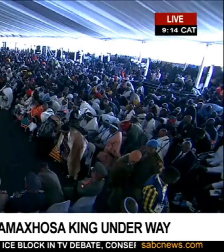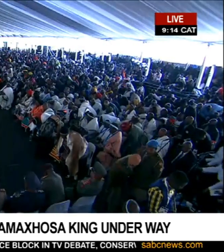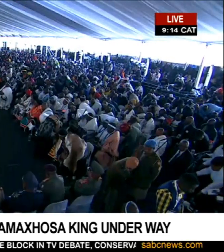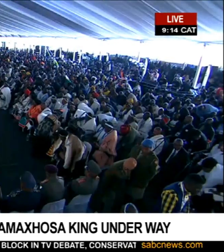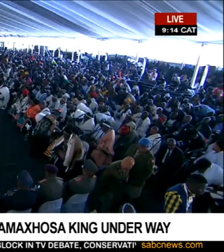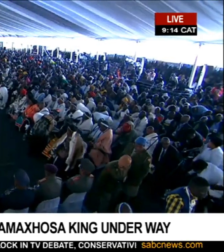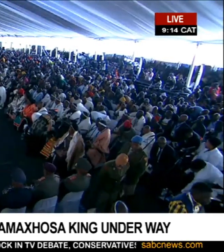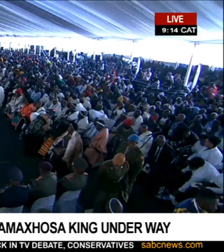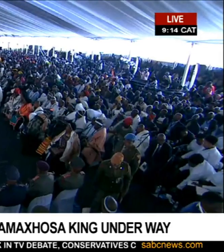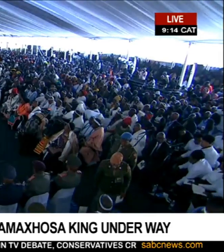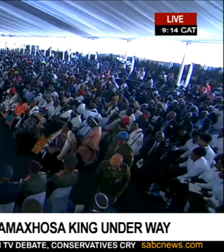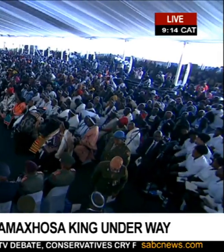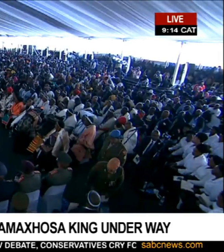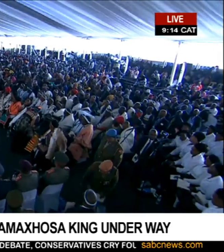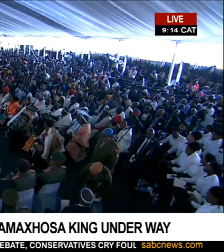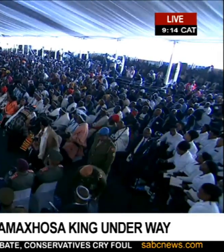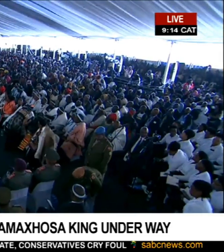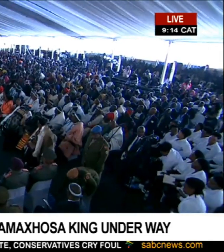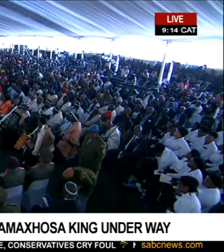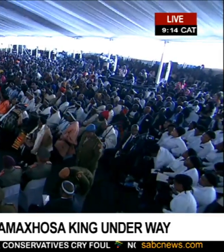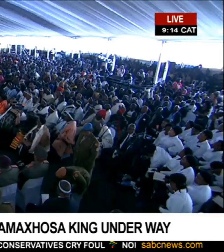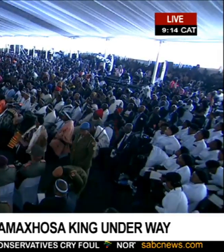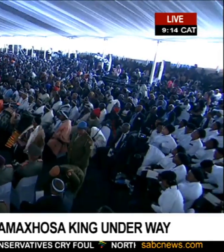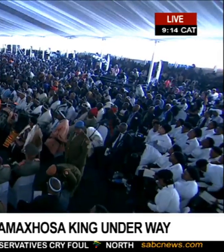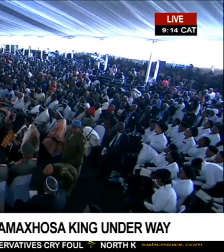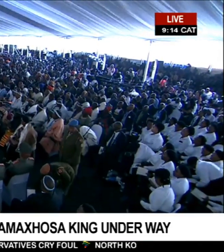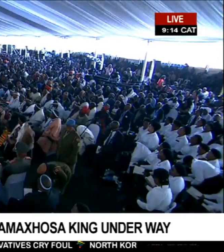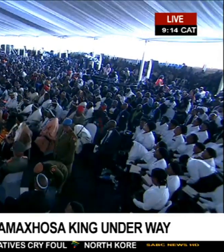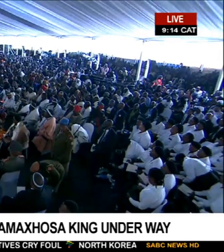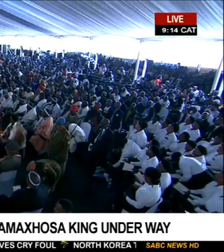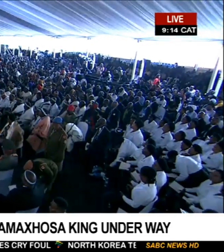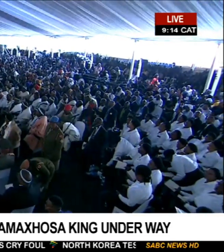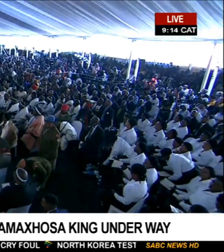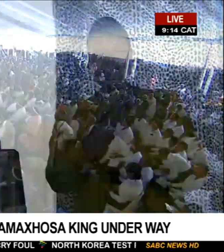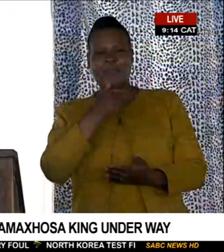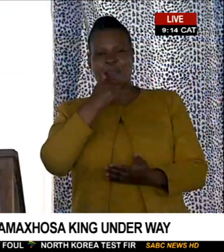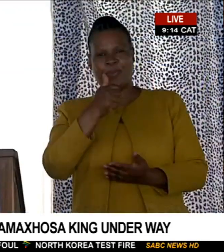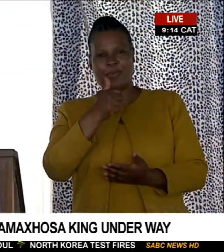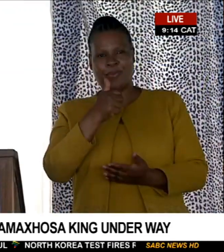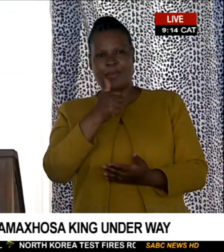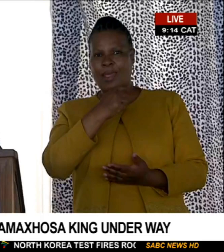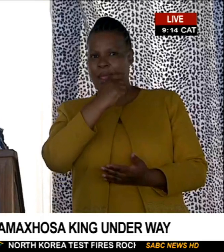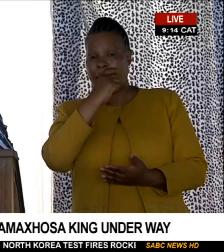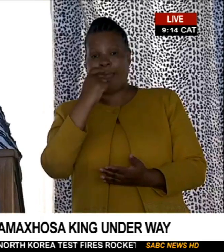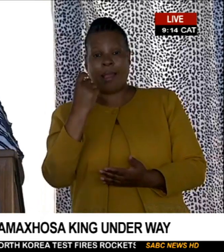Ndinengqiniseko yokubana eloli zwilimnandi ngiyaliqaphela elokubana lelikasi sinoxolo